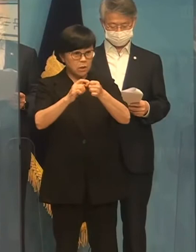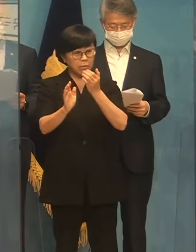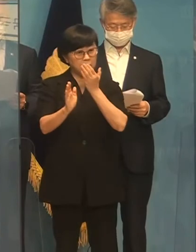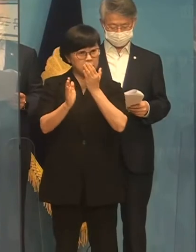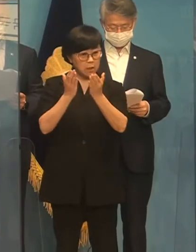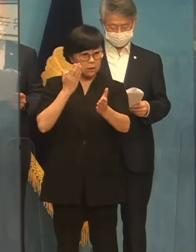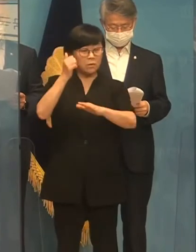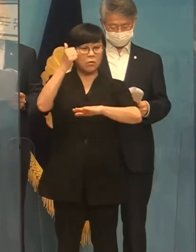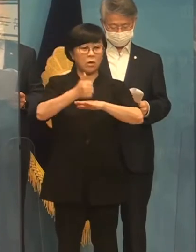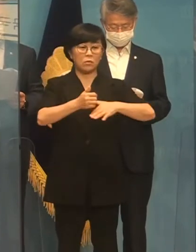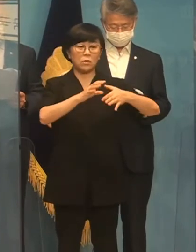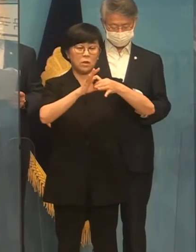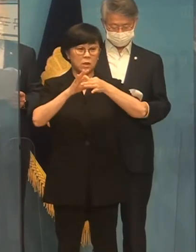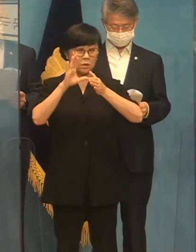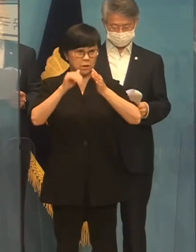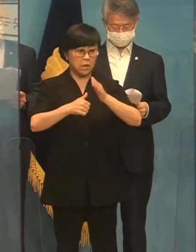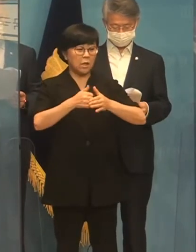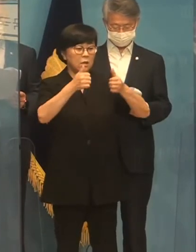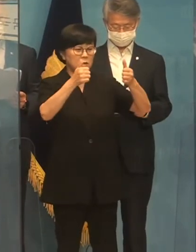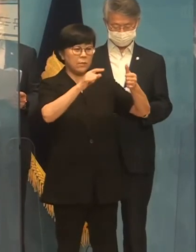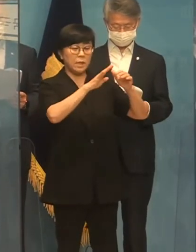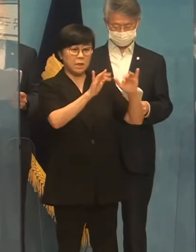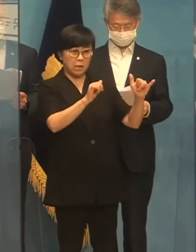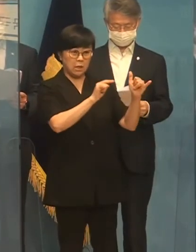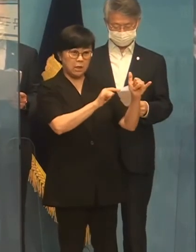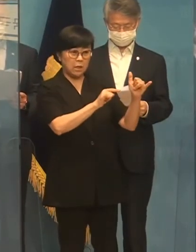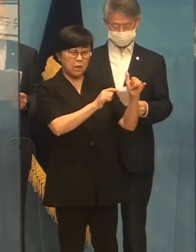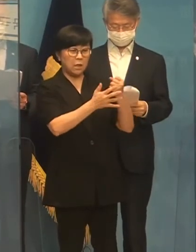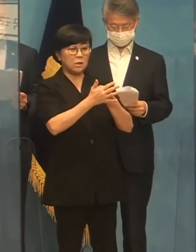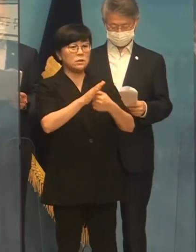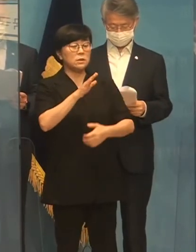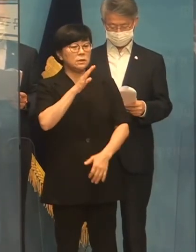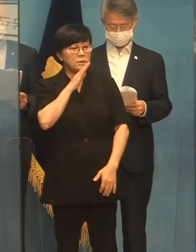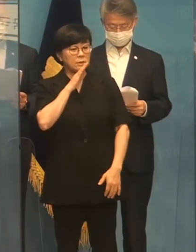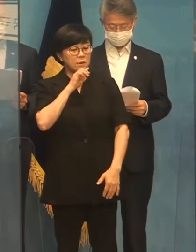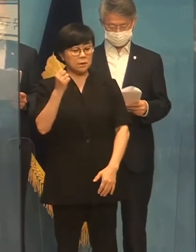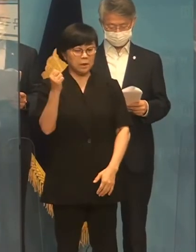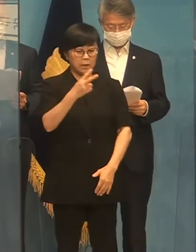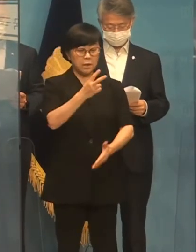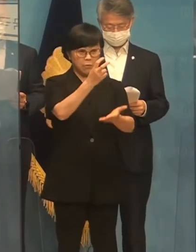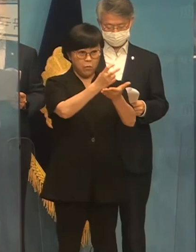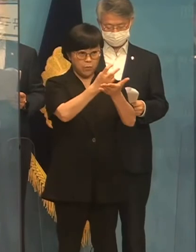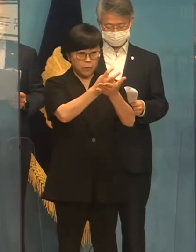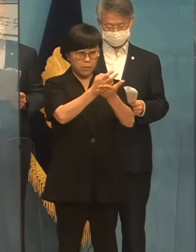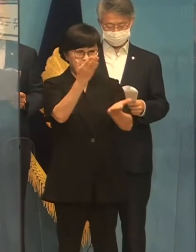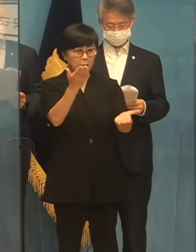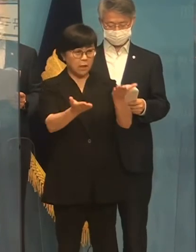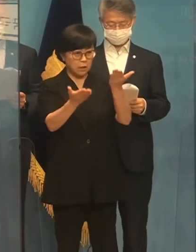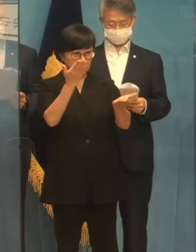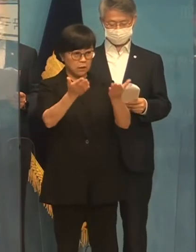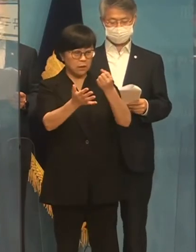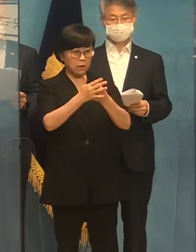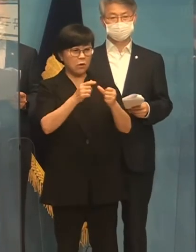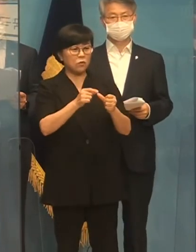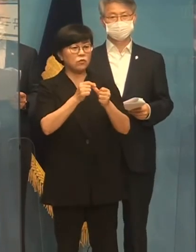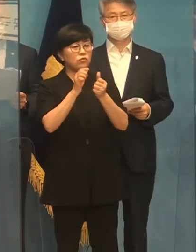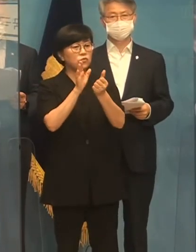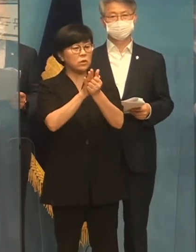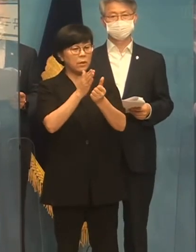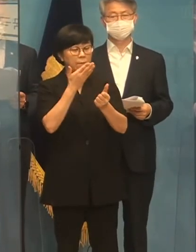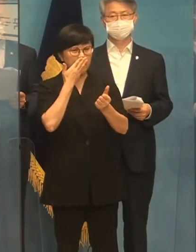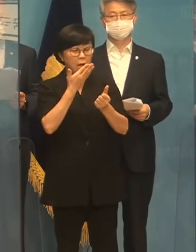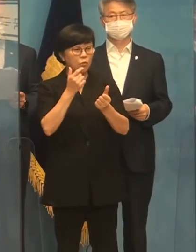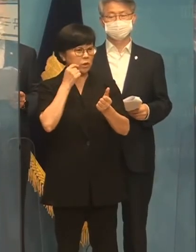결과로 이어질 경우 재판 당사자는 사실상 다시 사법적 판단을 통해 구제받을 길이